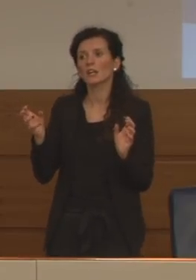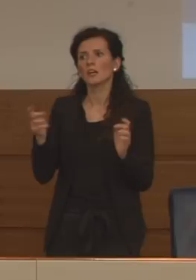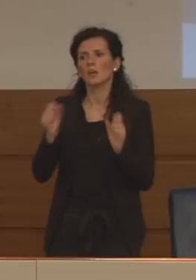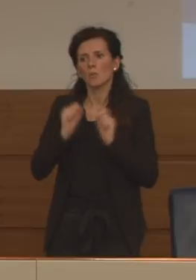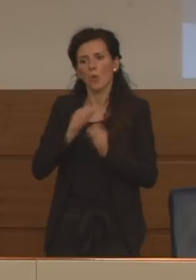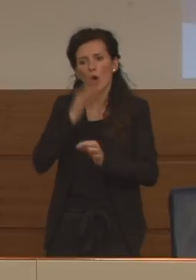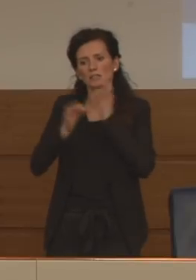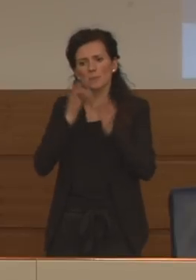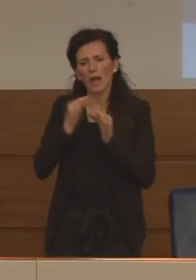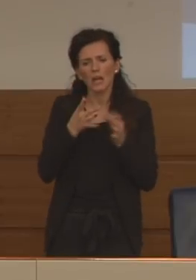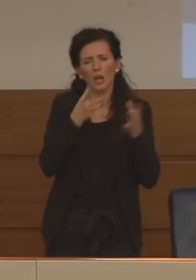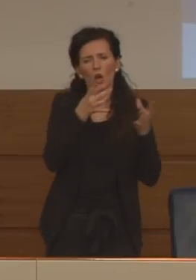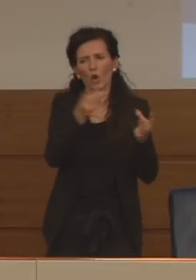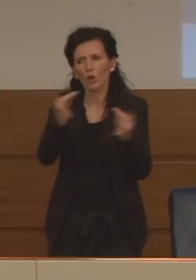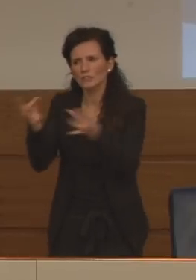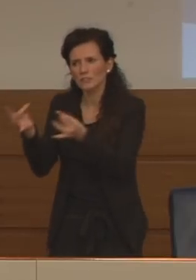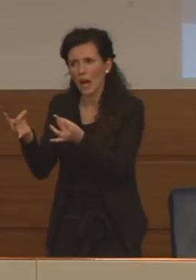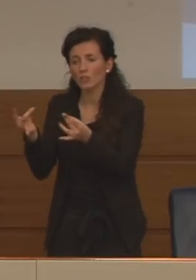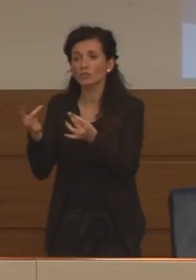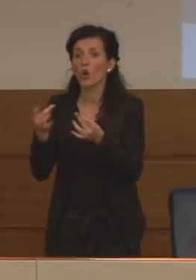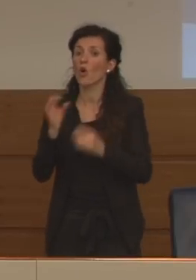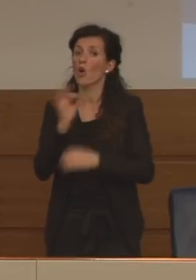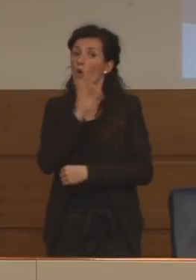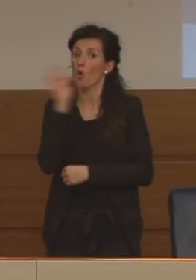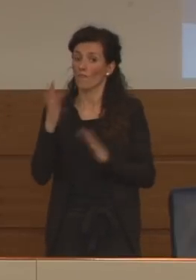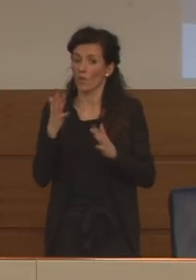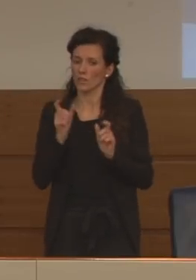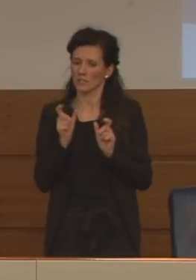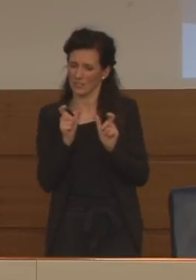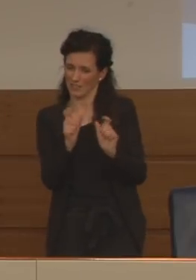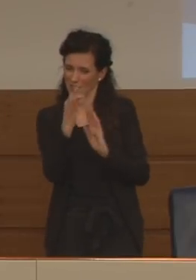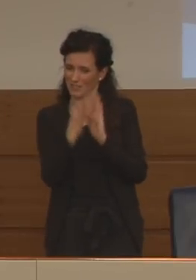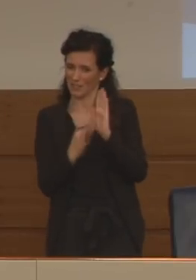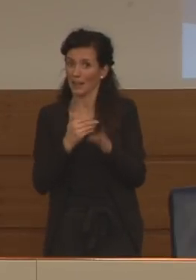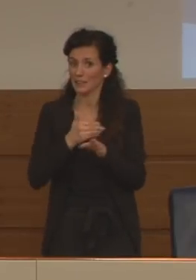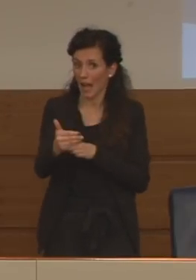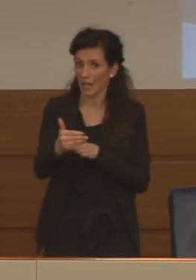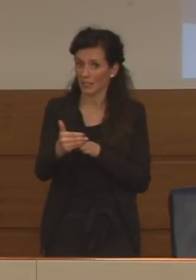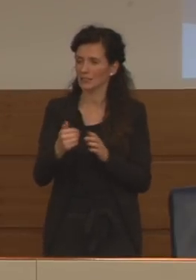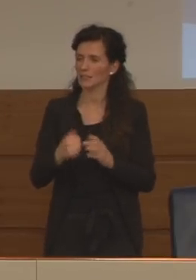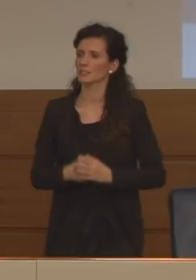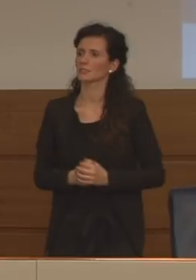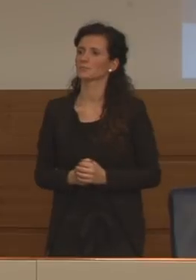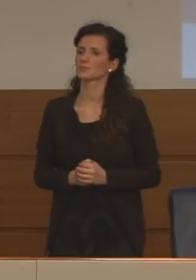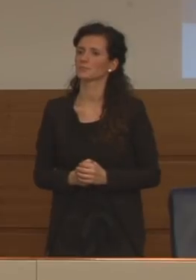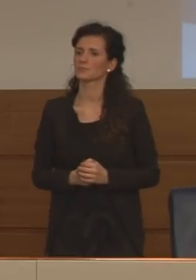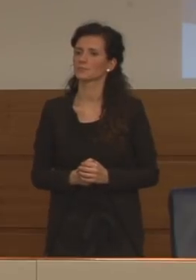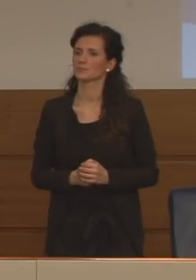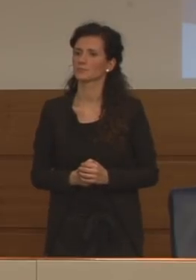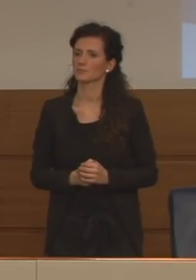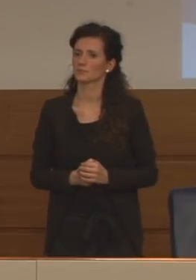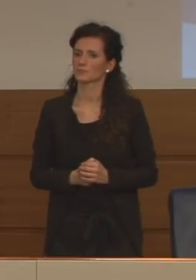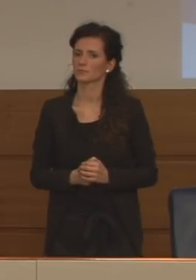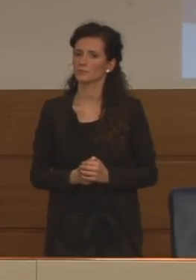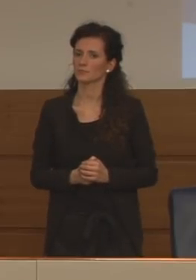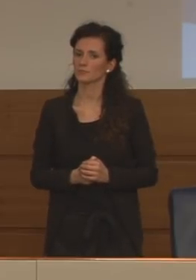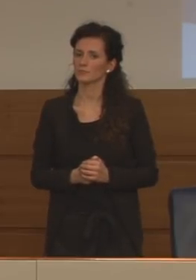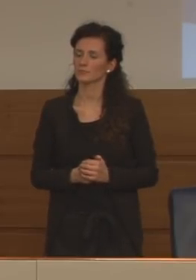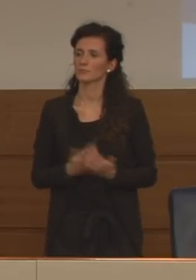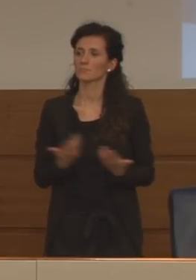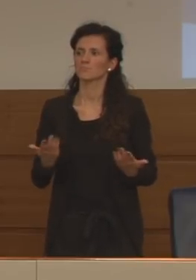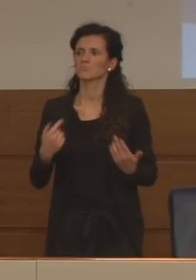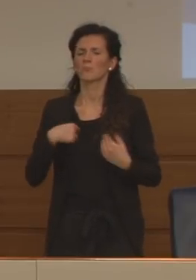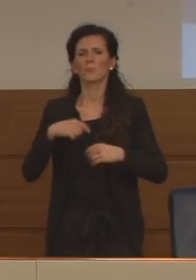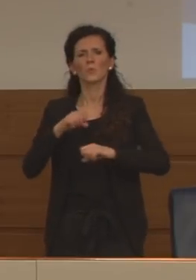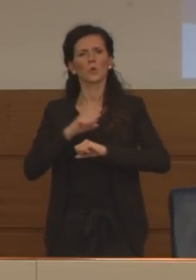semplicemente che le misure restrittive sono arrivata in ritardo rispetto al resto dell'italia ma no non credo che le misure restrittive